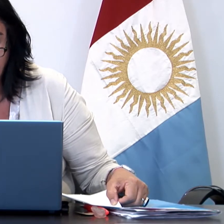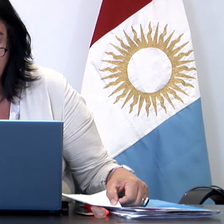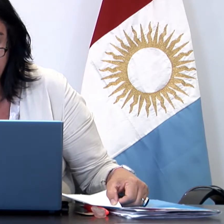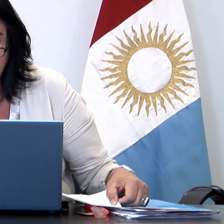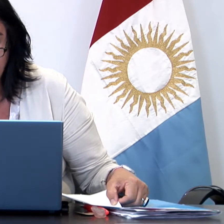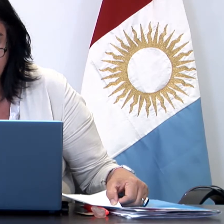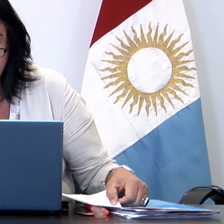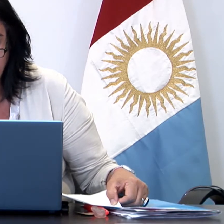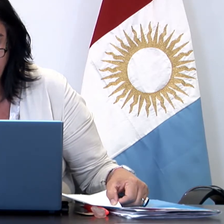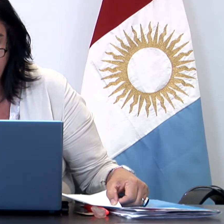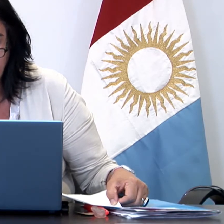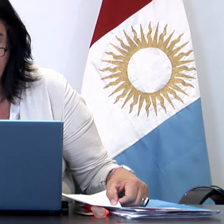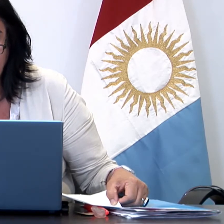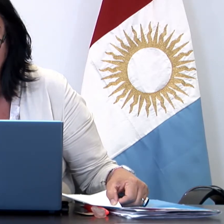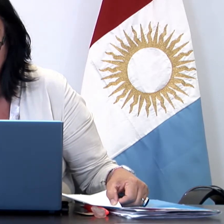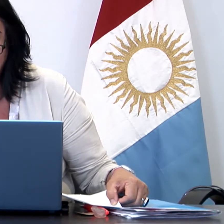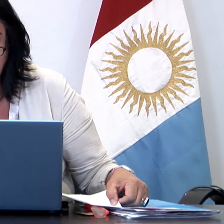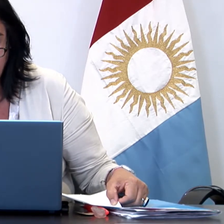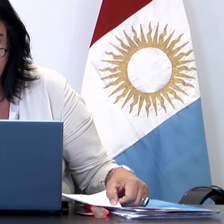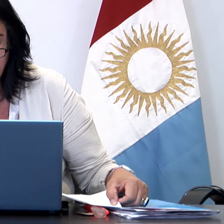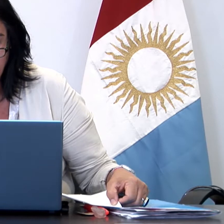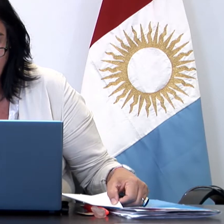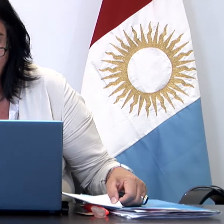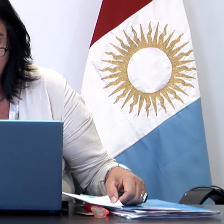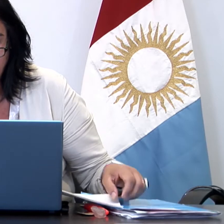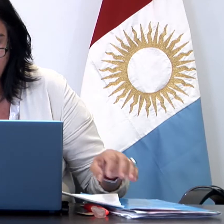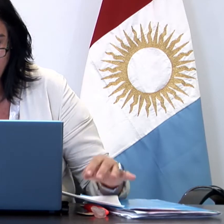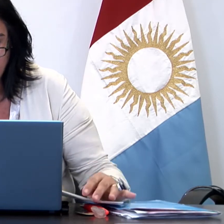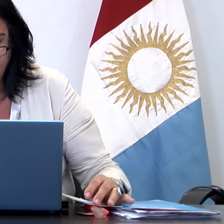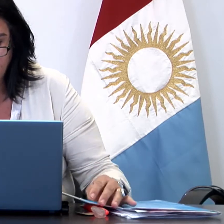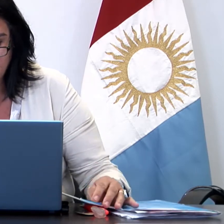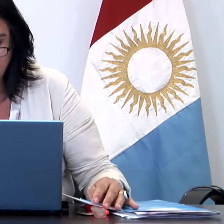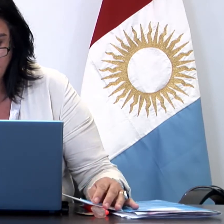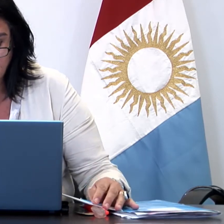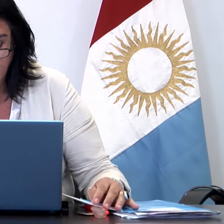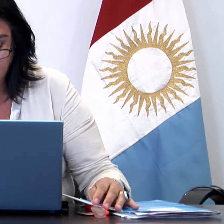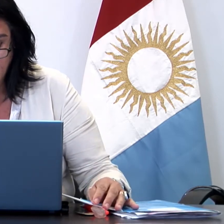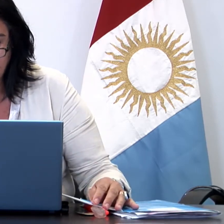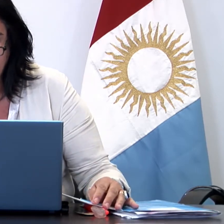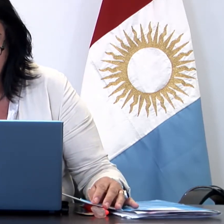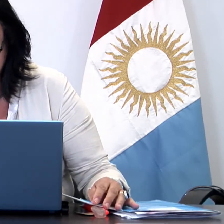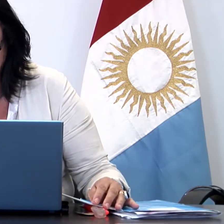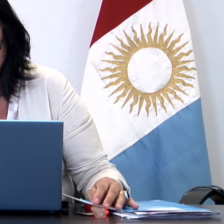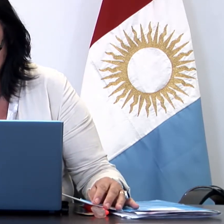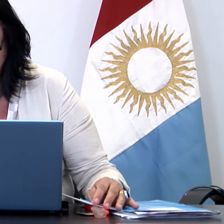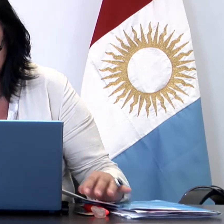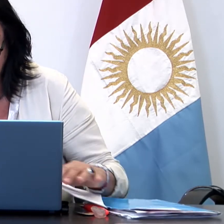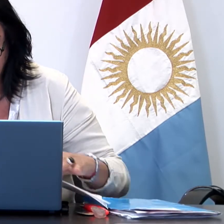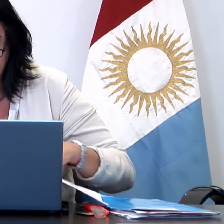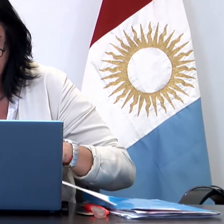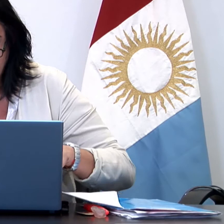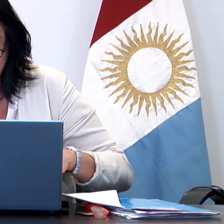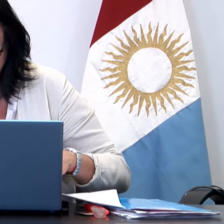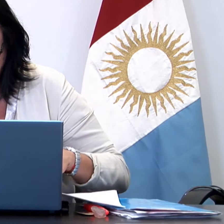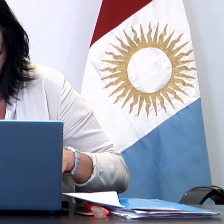Susana, Rizo Delia Rosana, Isla María Eugenia, Oviedo Fernando Gabriel, García Agustina